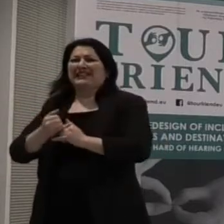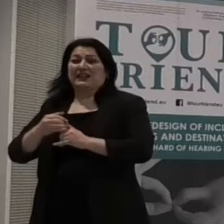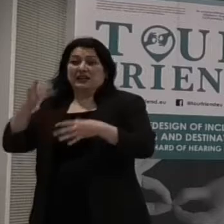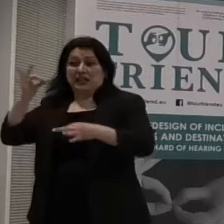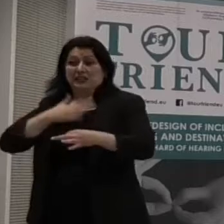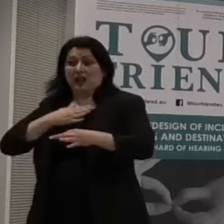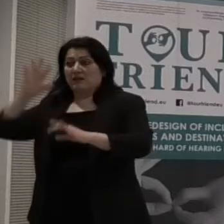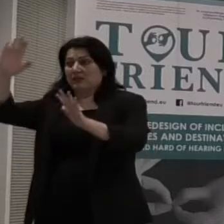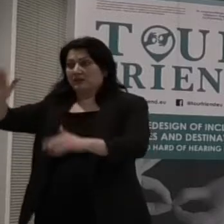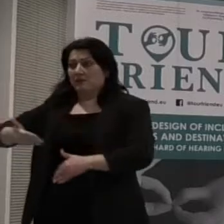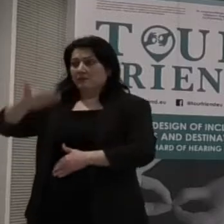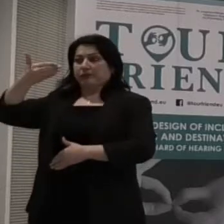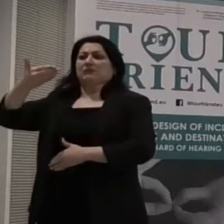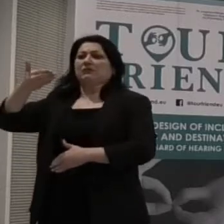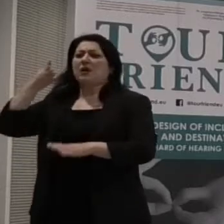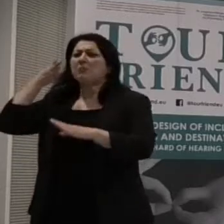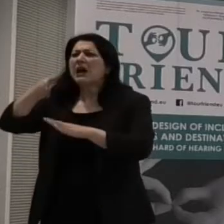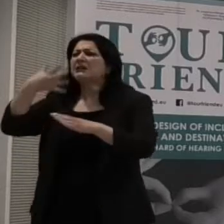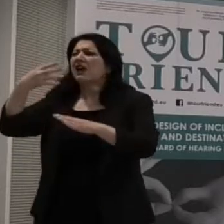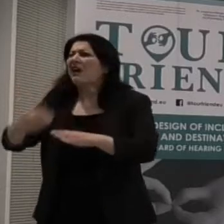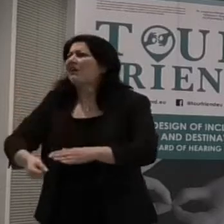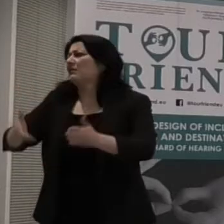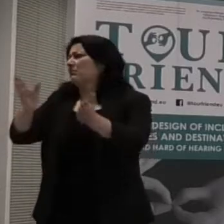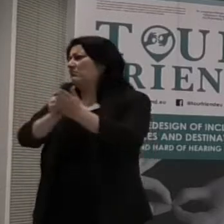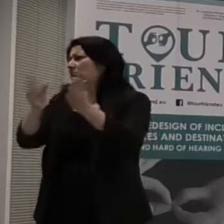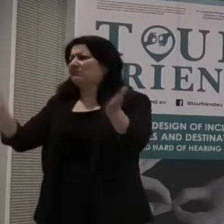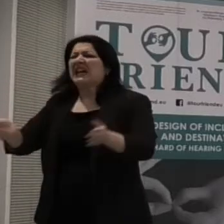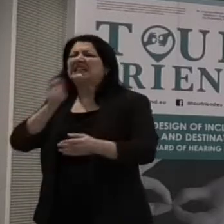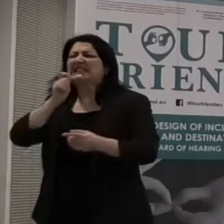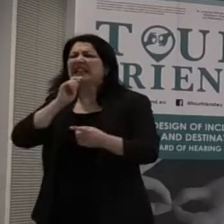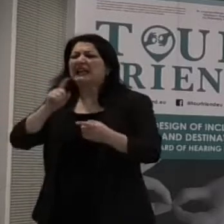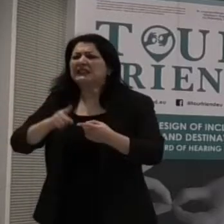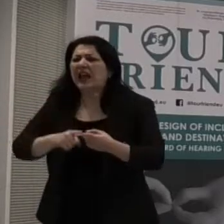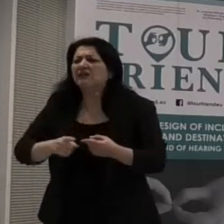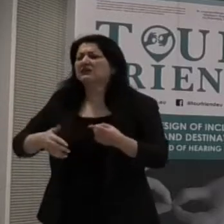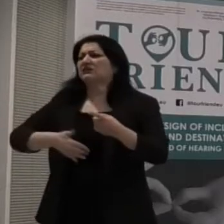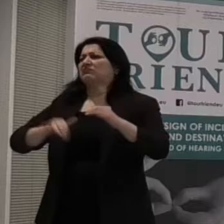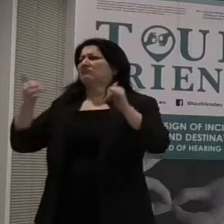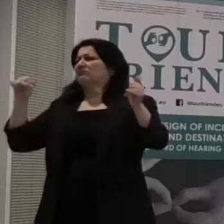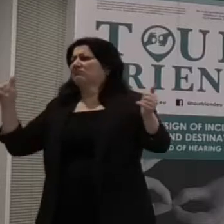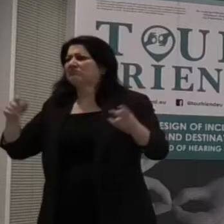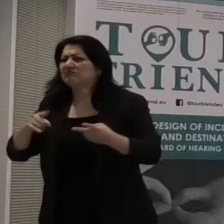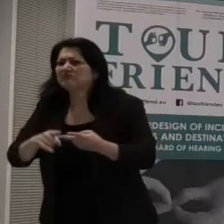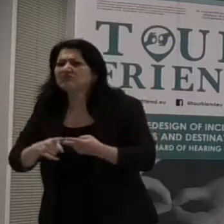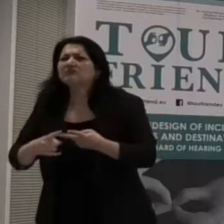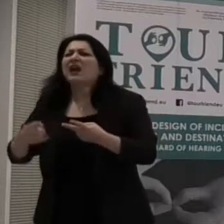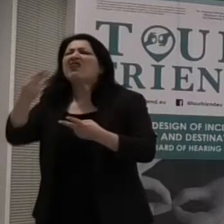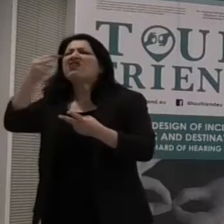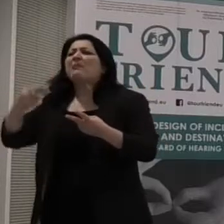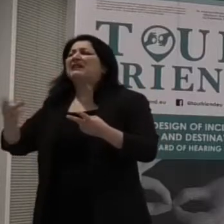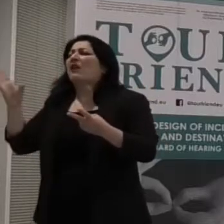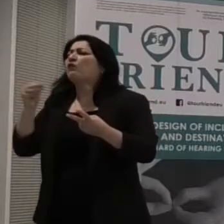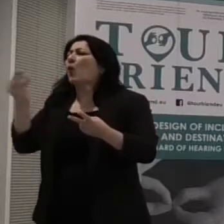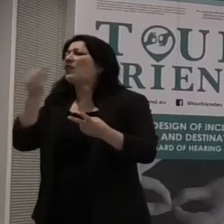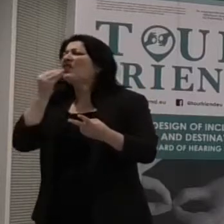φύσεως, που μπορεί να είναι συνεντεύξεις, ψυχαγωγικά, διατροφή, τα οποία αυτά είναι τα κείμενα, τα